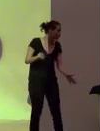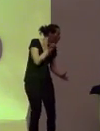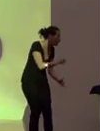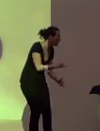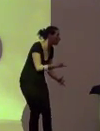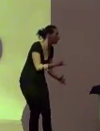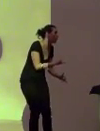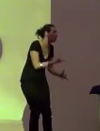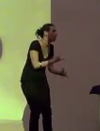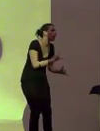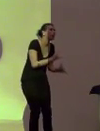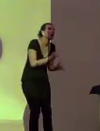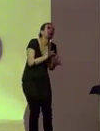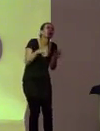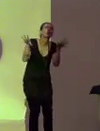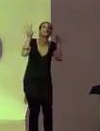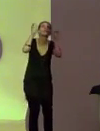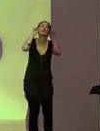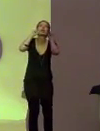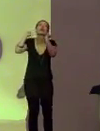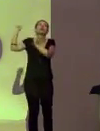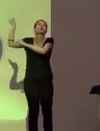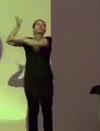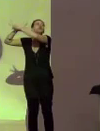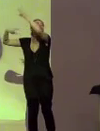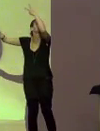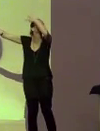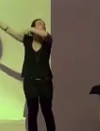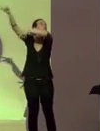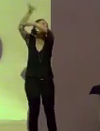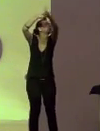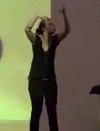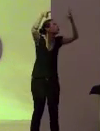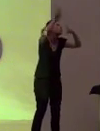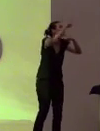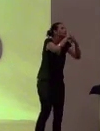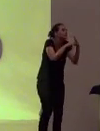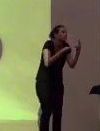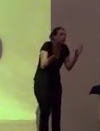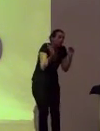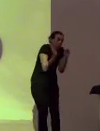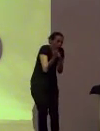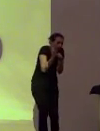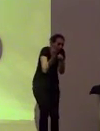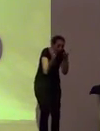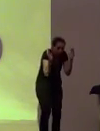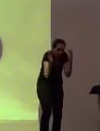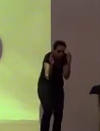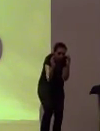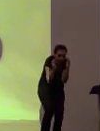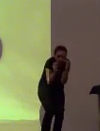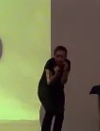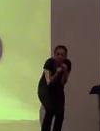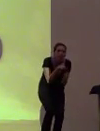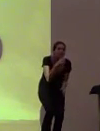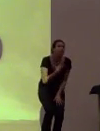nome dele. E ele ouviu. Eu estou ouvindo agora o vento. Nossa casa, vamos